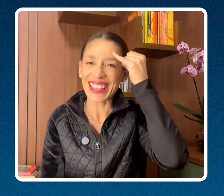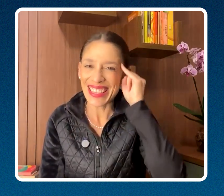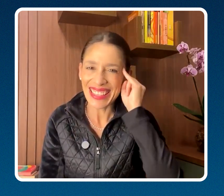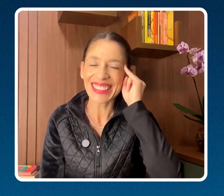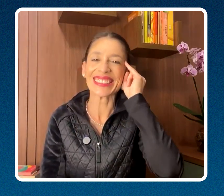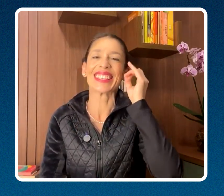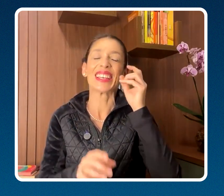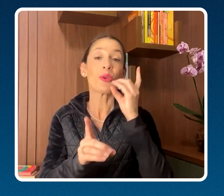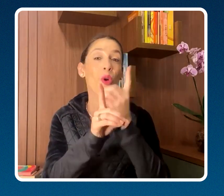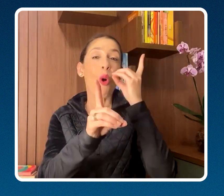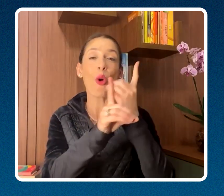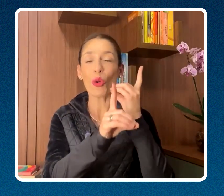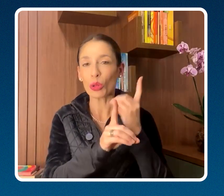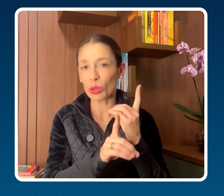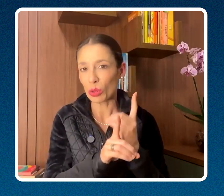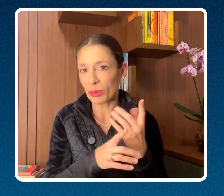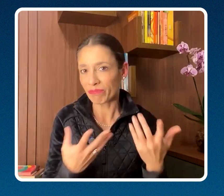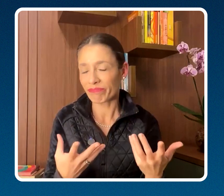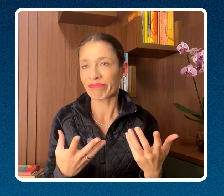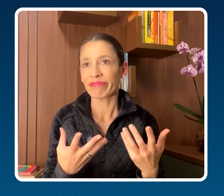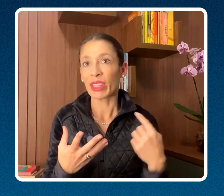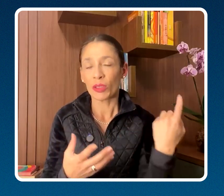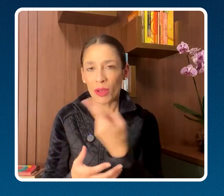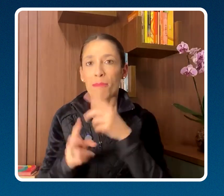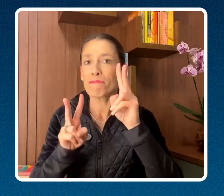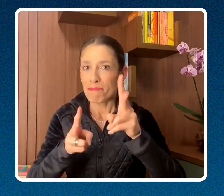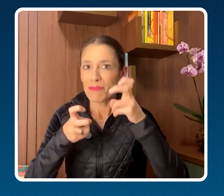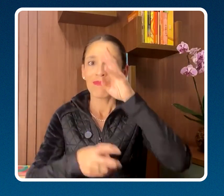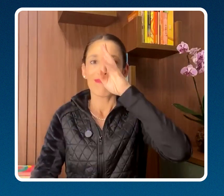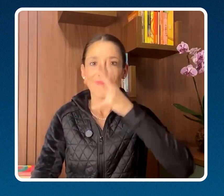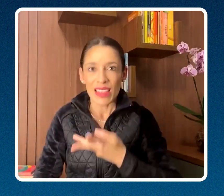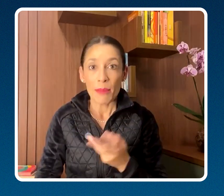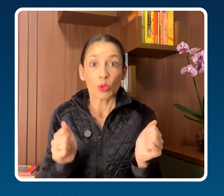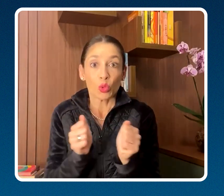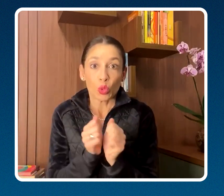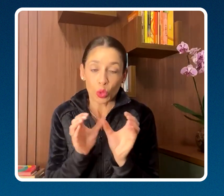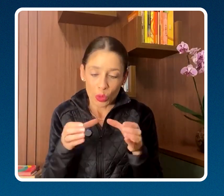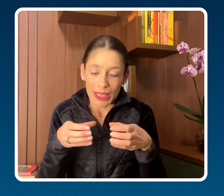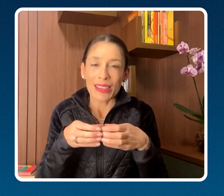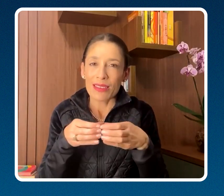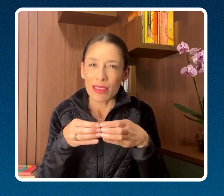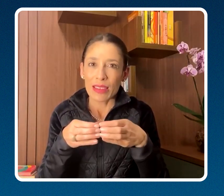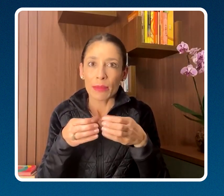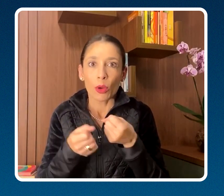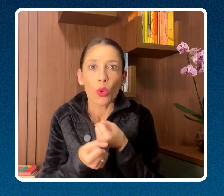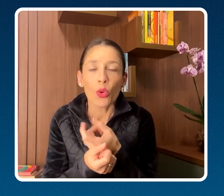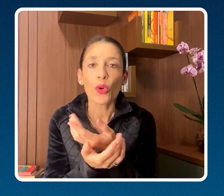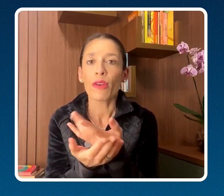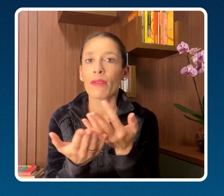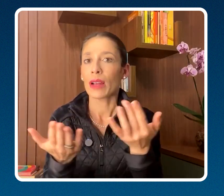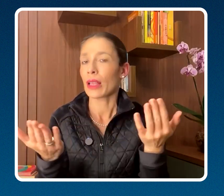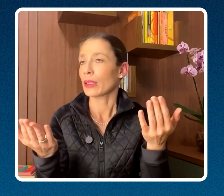encontros, olha assim, a gente vê que a professora Débora e sua equipe, ela oferece milhões de